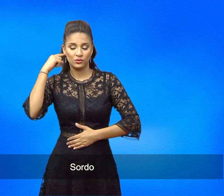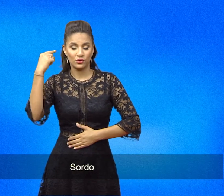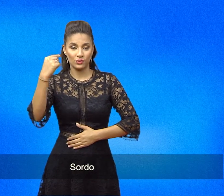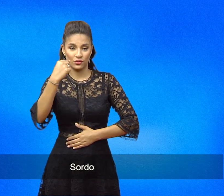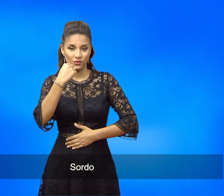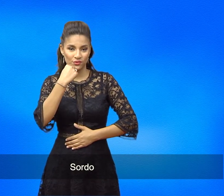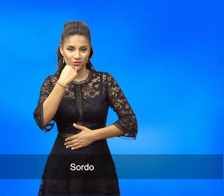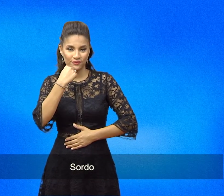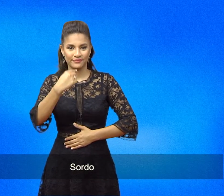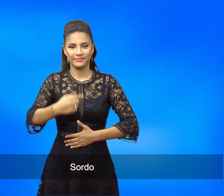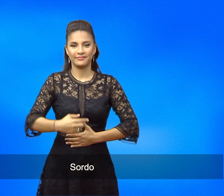sordo